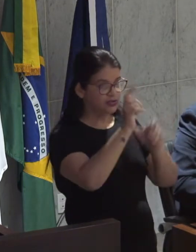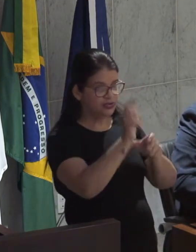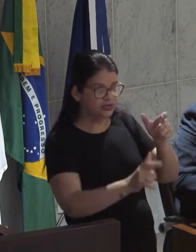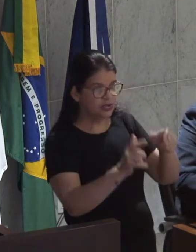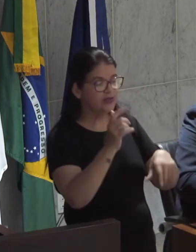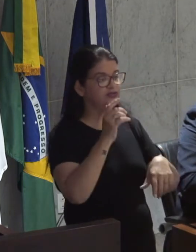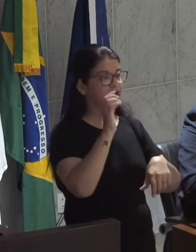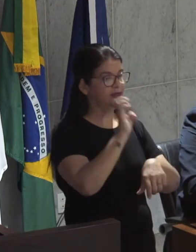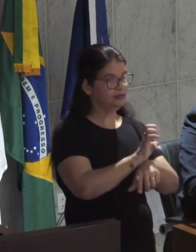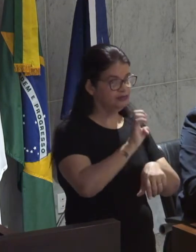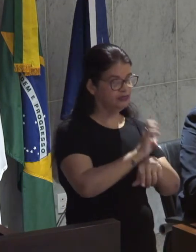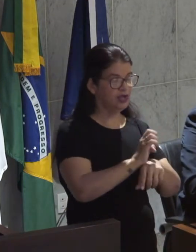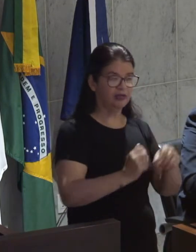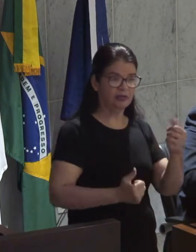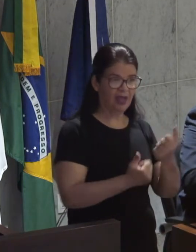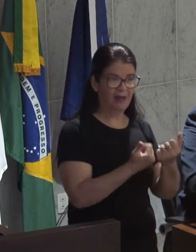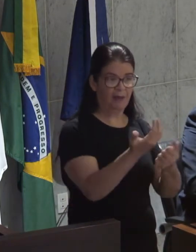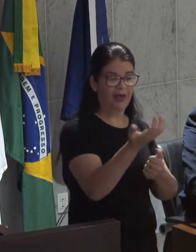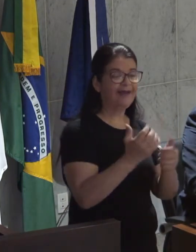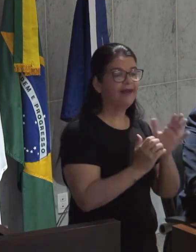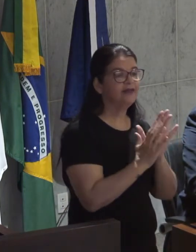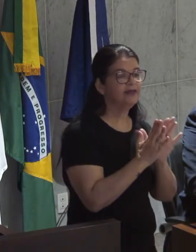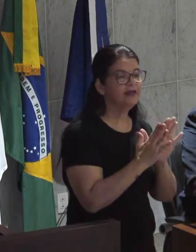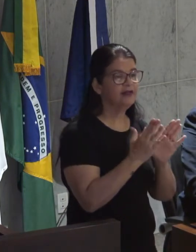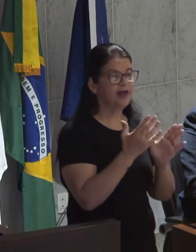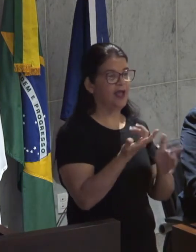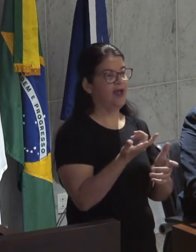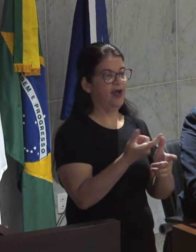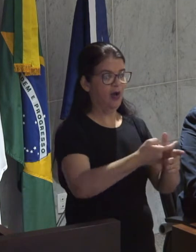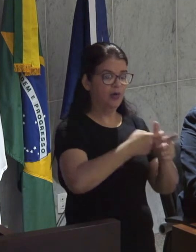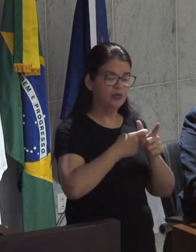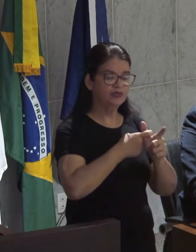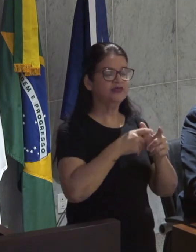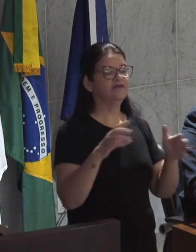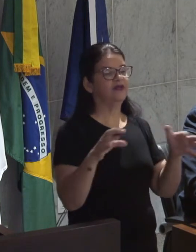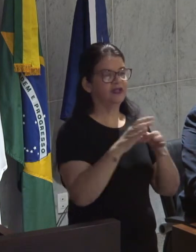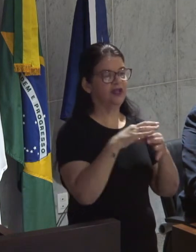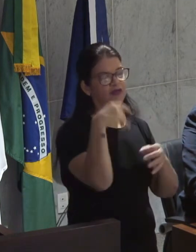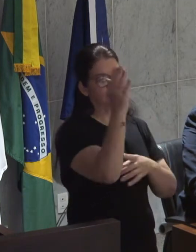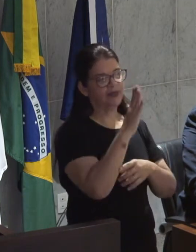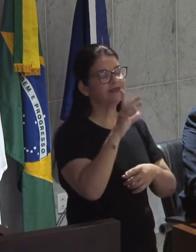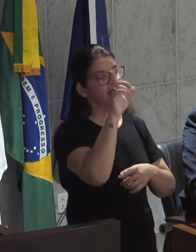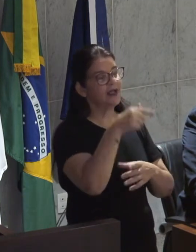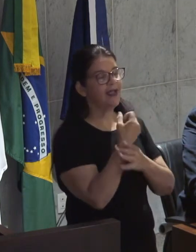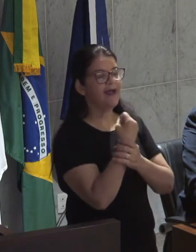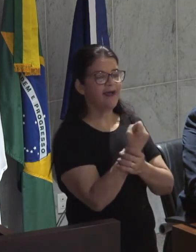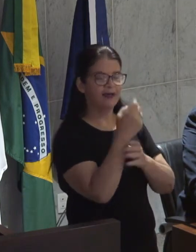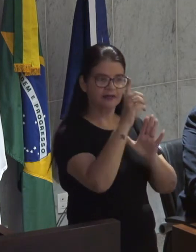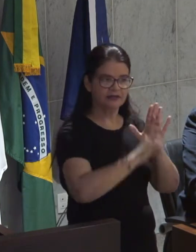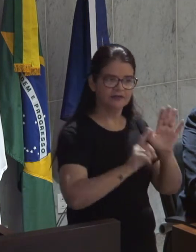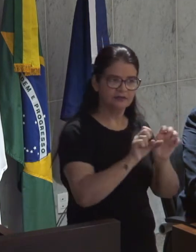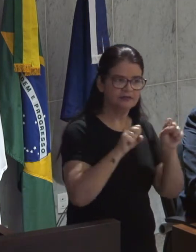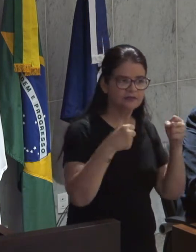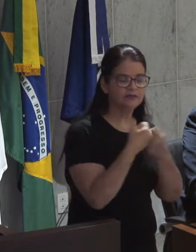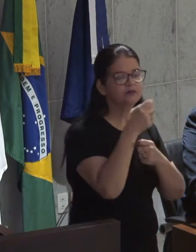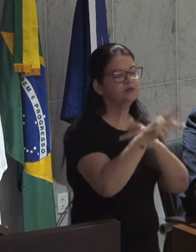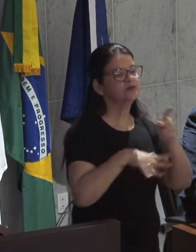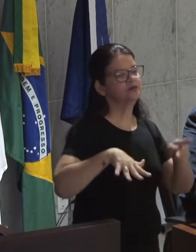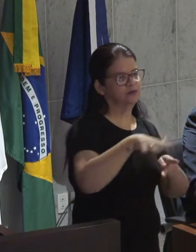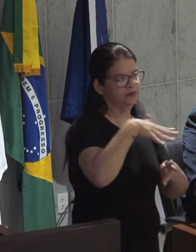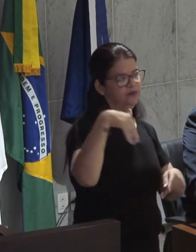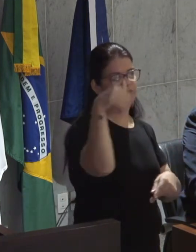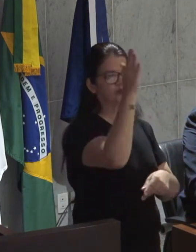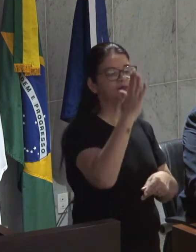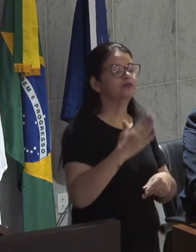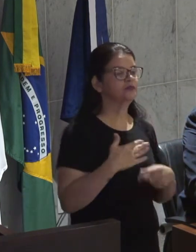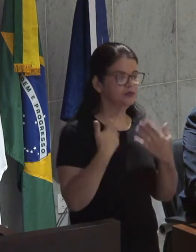quer tirar o dever da União Brasileira, que é de garantir os direitos sociais da população